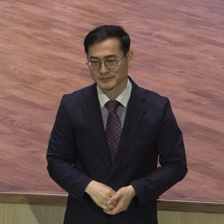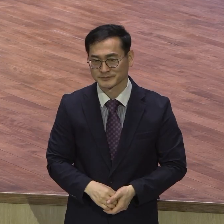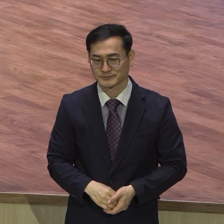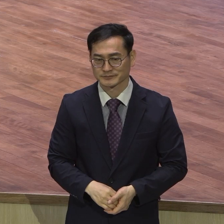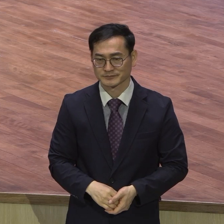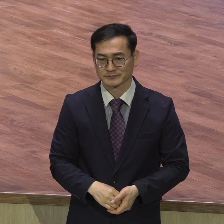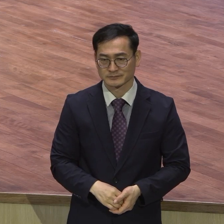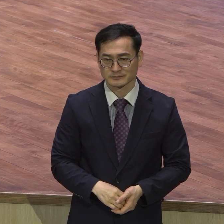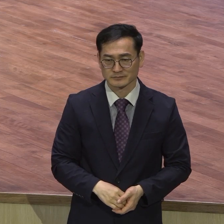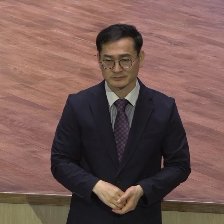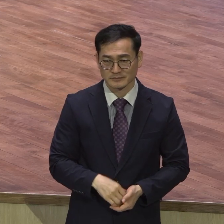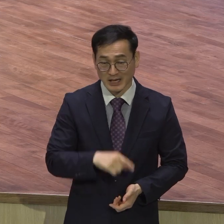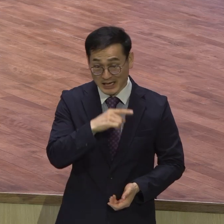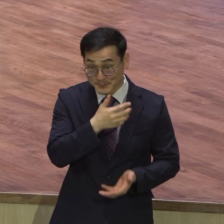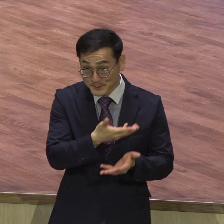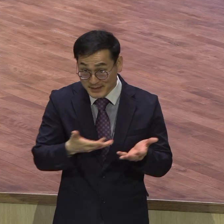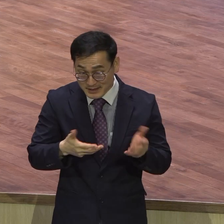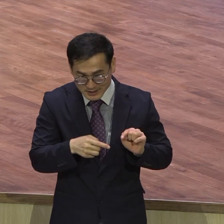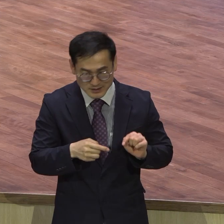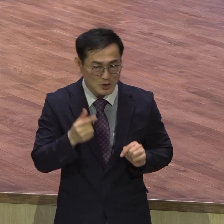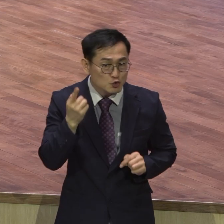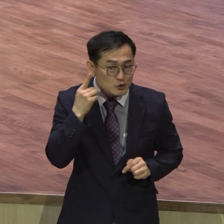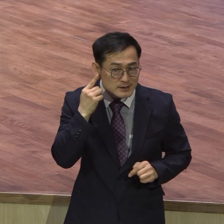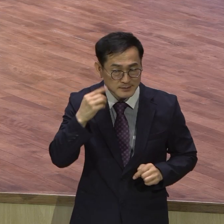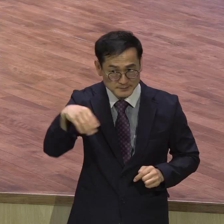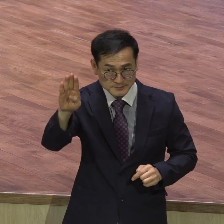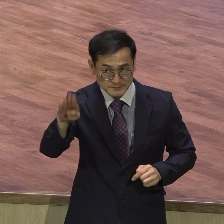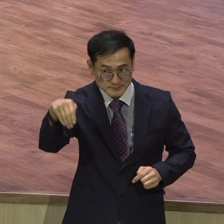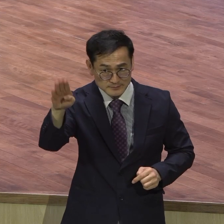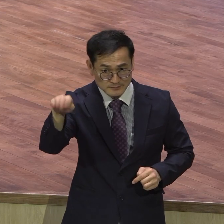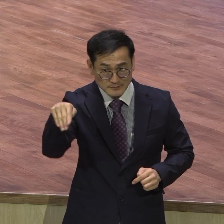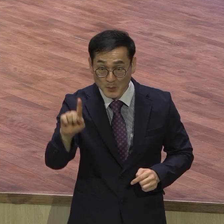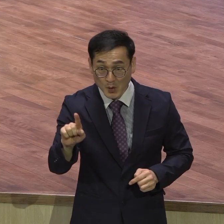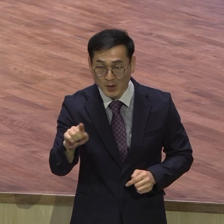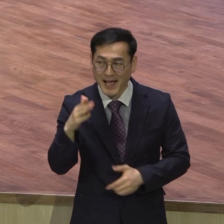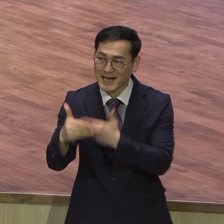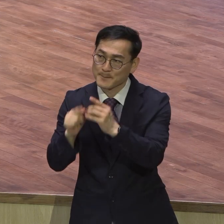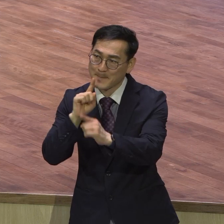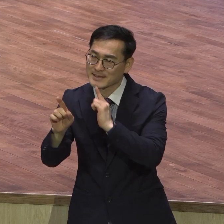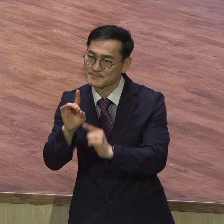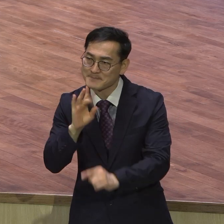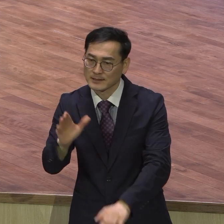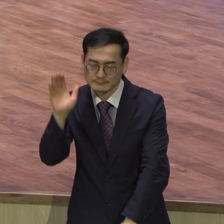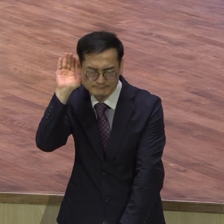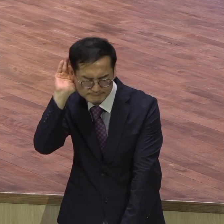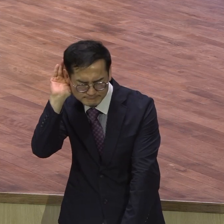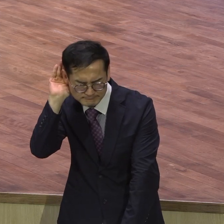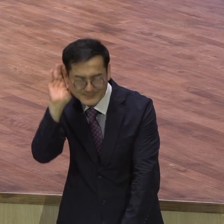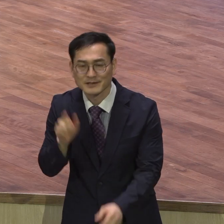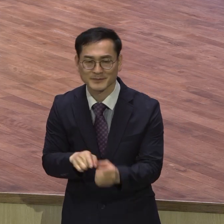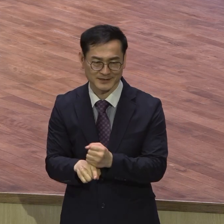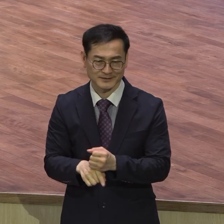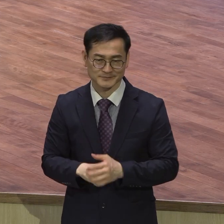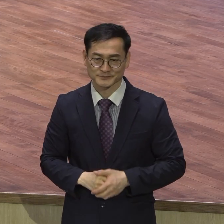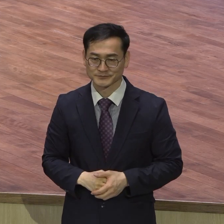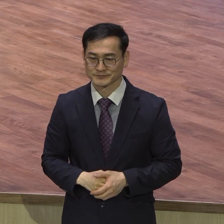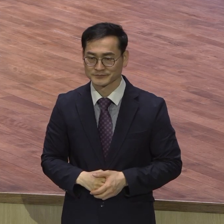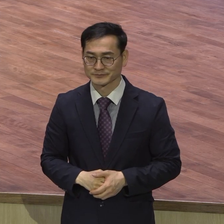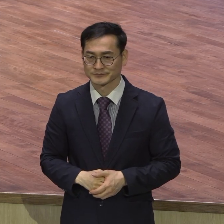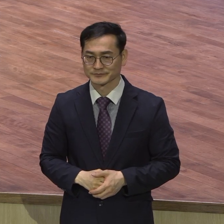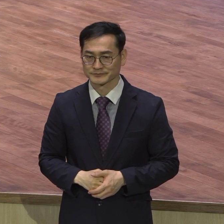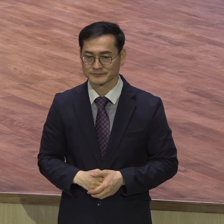오른쪽 귀에 바른 것은 뭐냐 오직 하나님의 말씀 하나님의 말씀만 듣겠다는 의미예요.